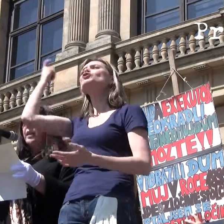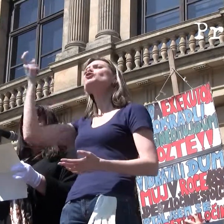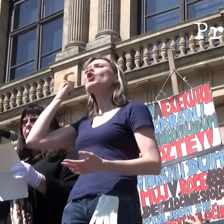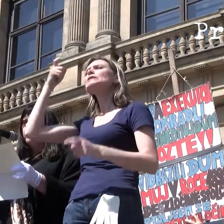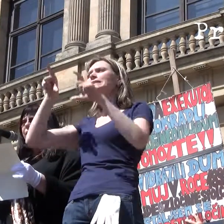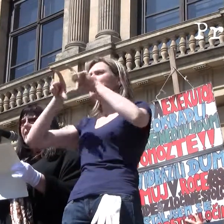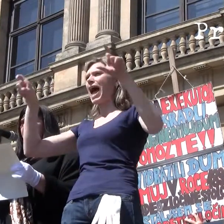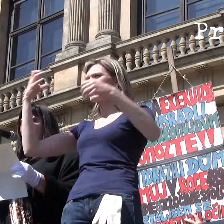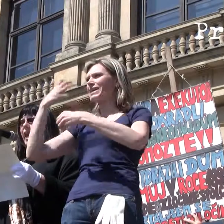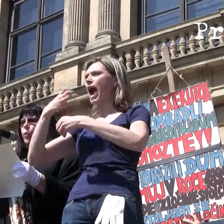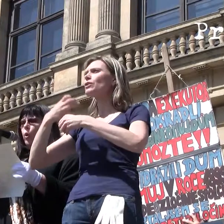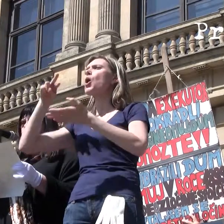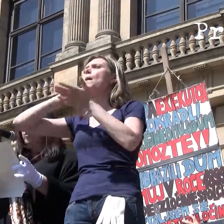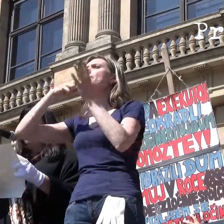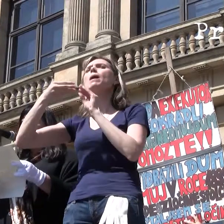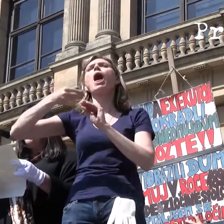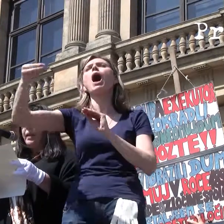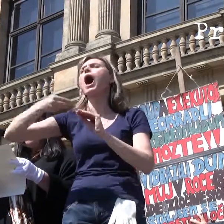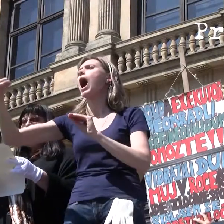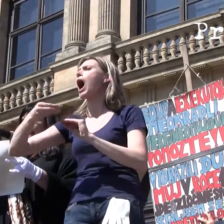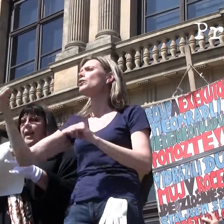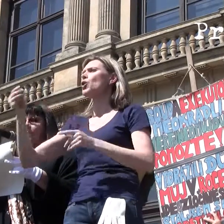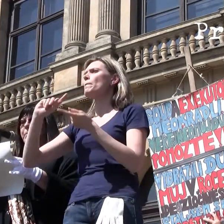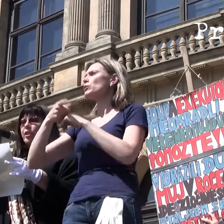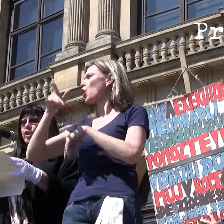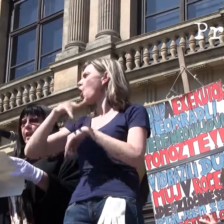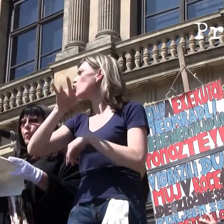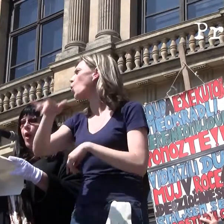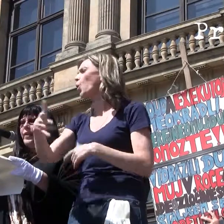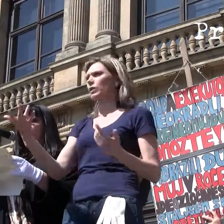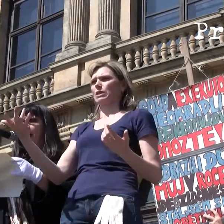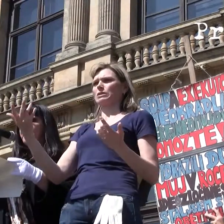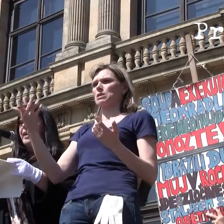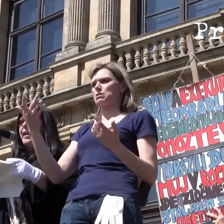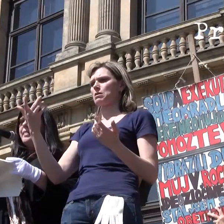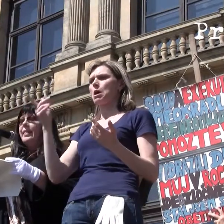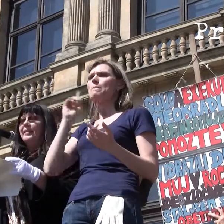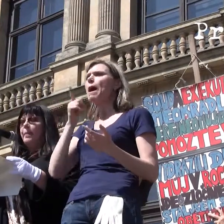Sociální karta bude vydávána důchodcům, matkám na mateřské dovolené,